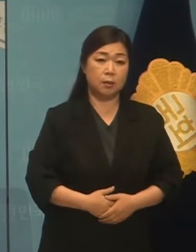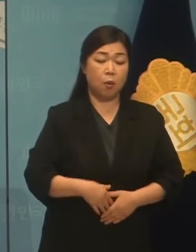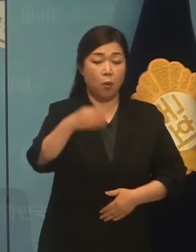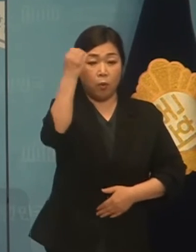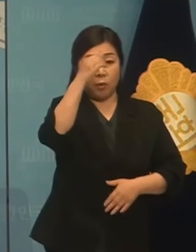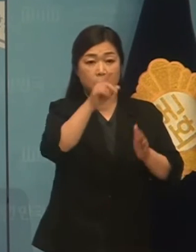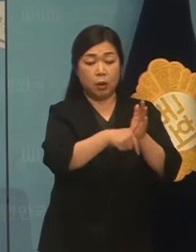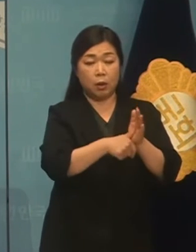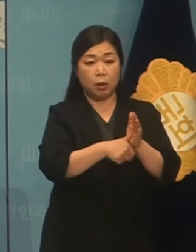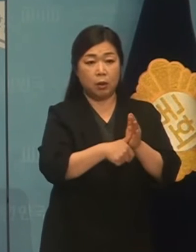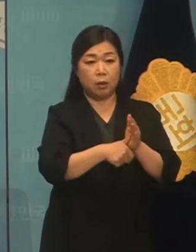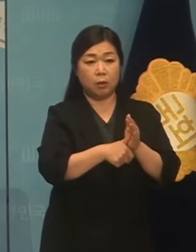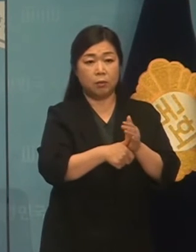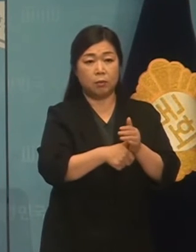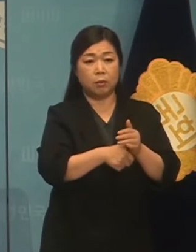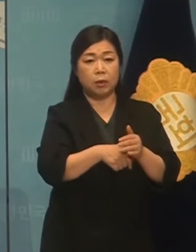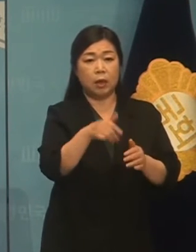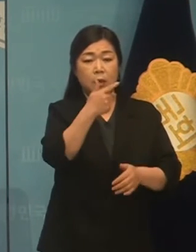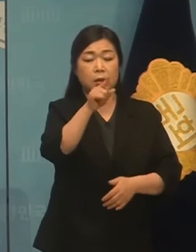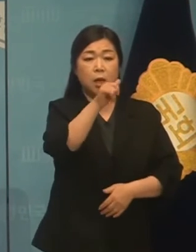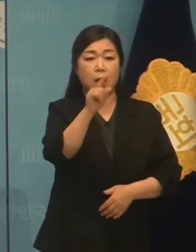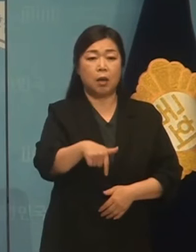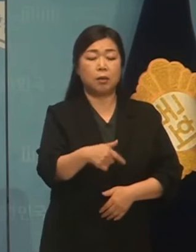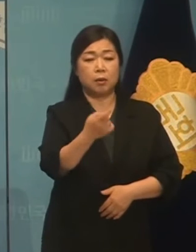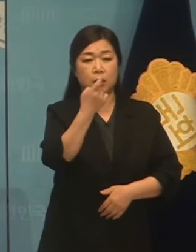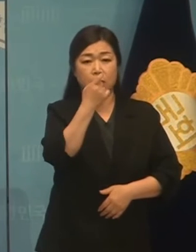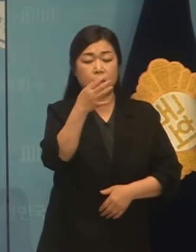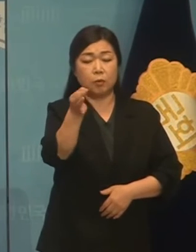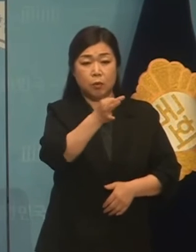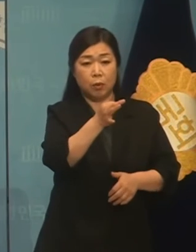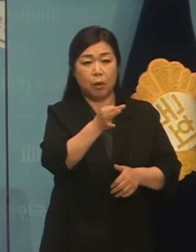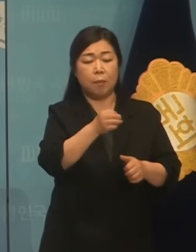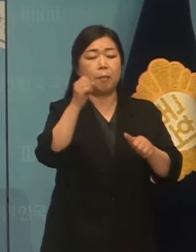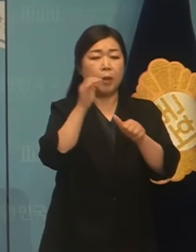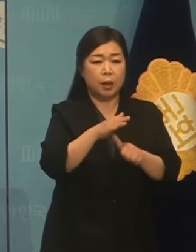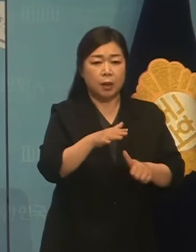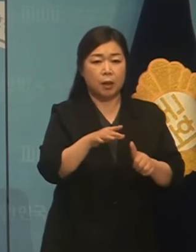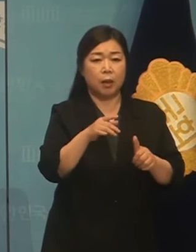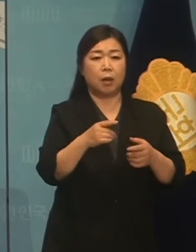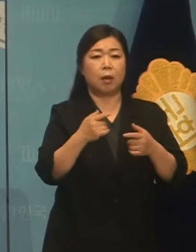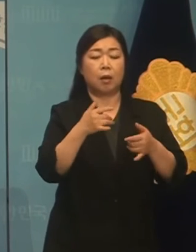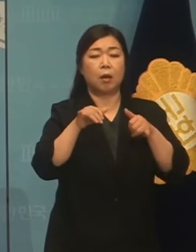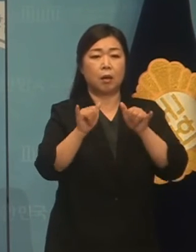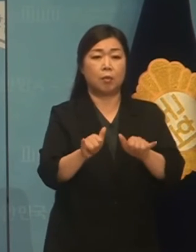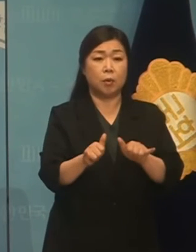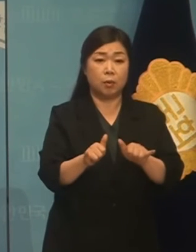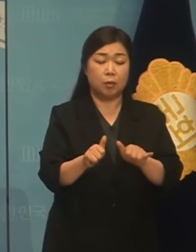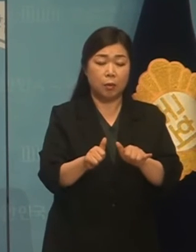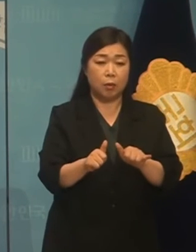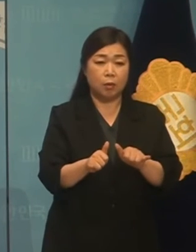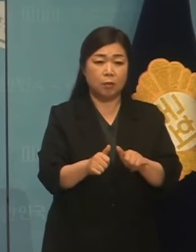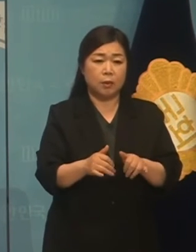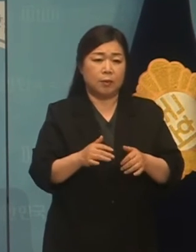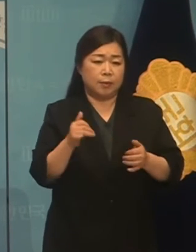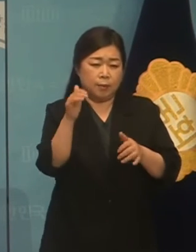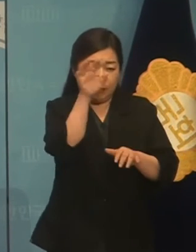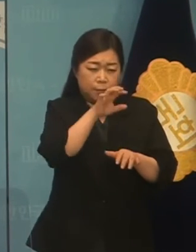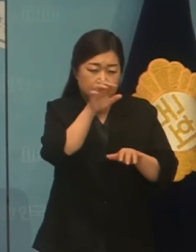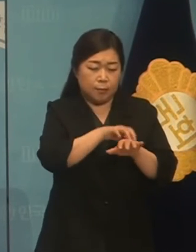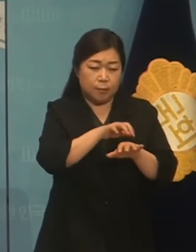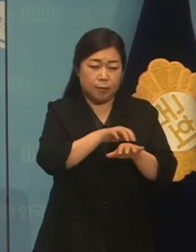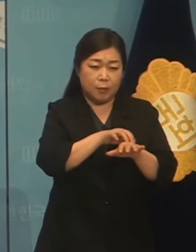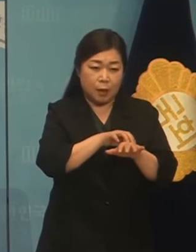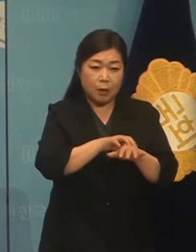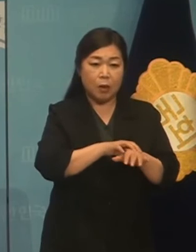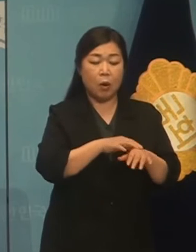고등학교 때는 장학생 탈락해서 공장에 가게 될까봐 목숨 걸고 공부한 덕분에 전교 30등이